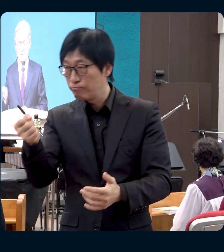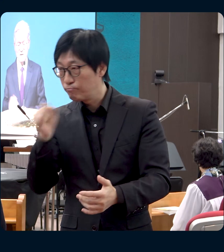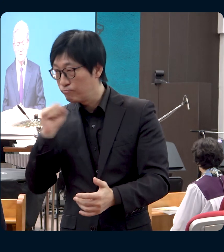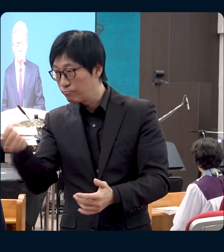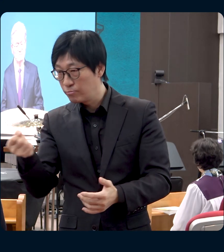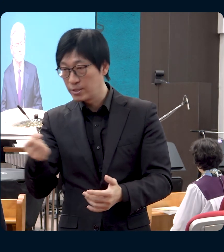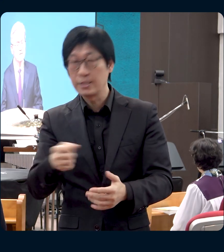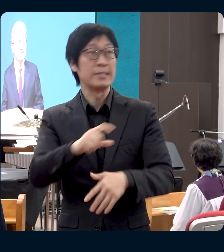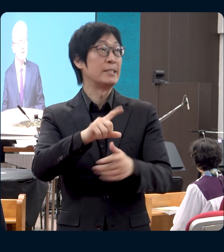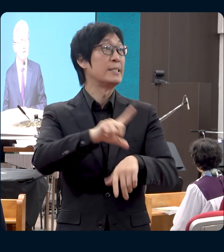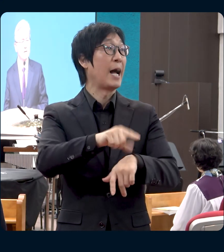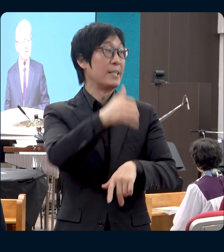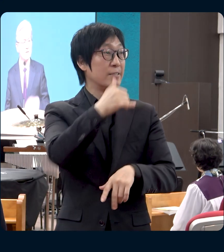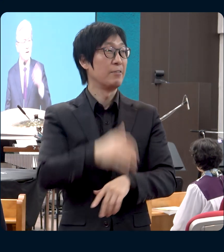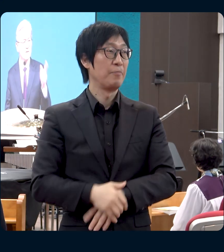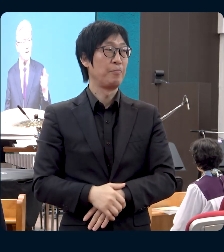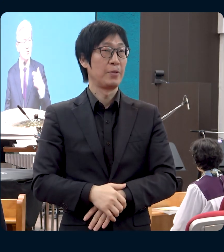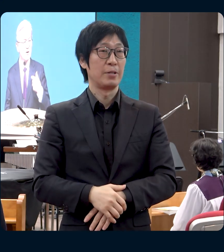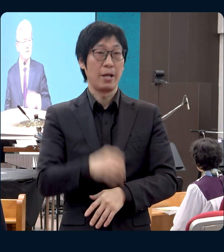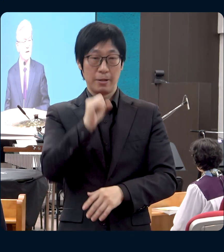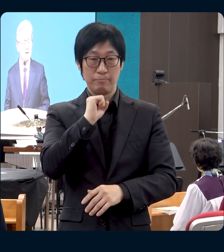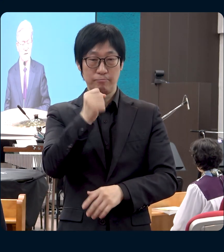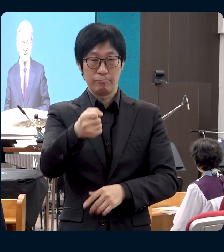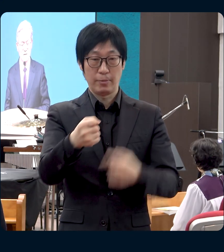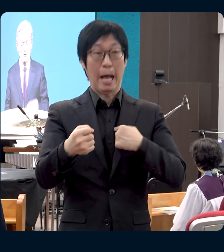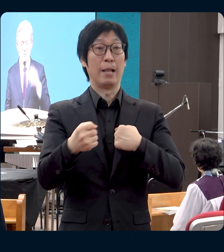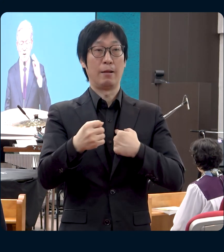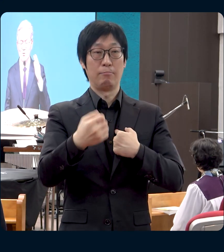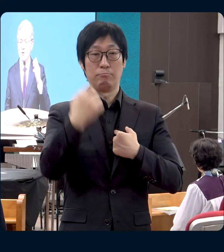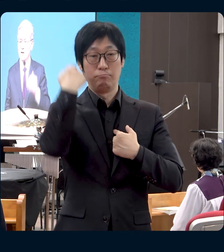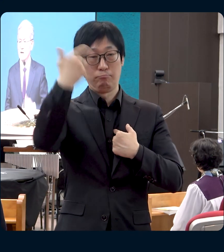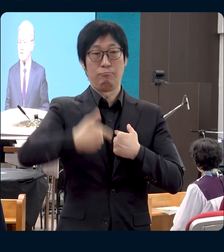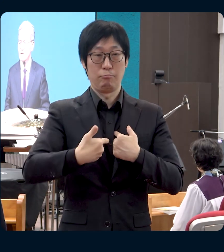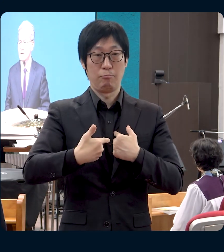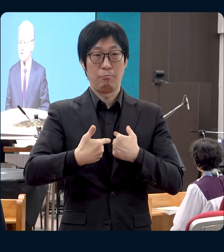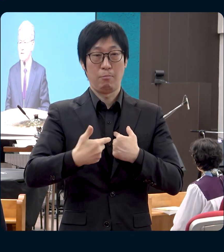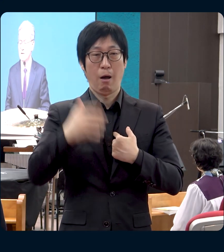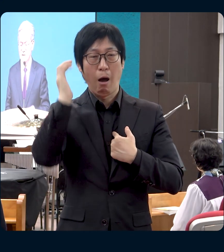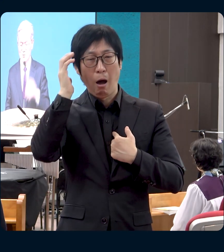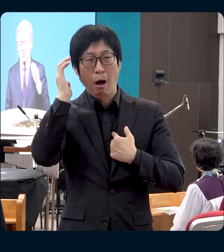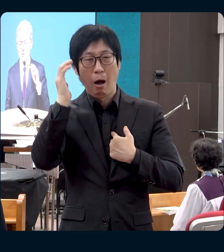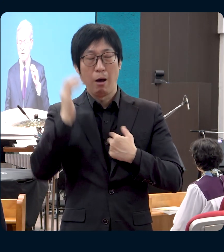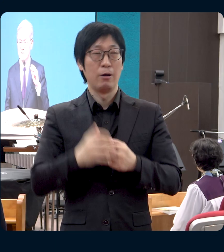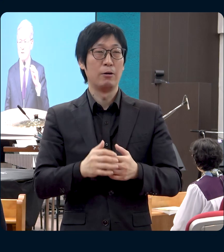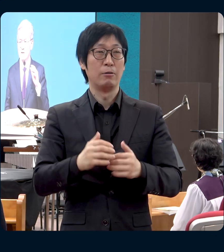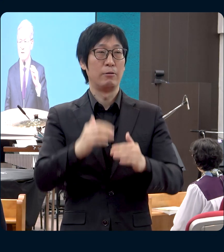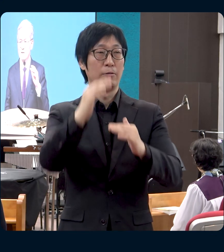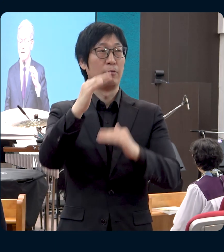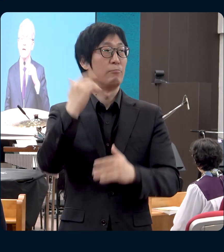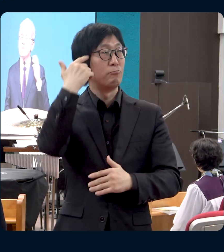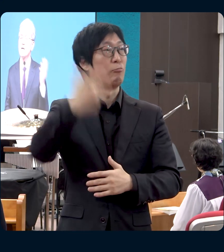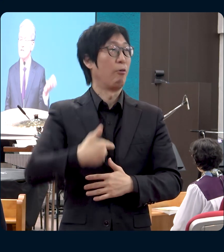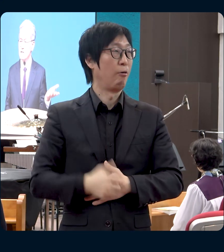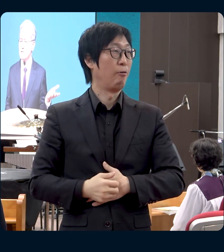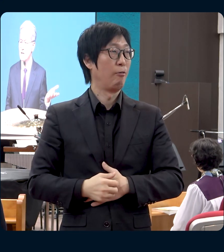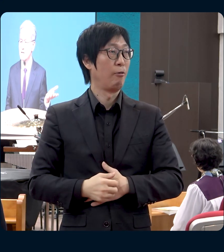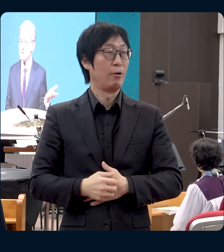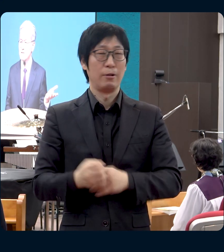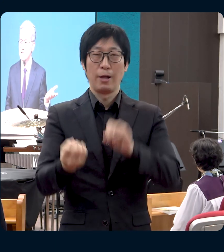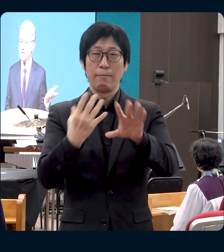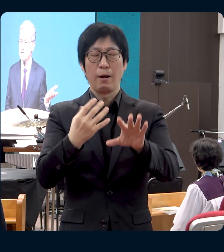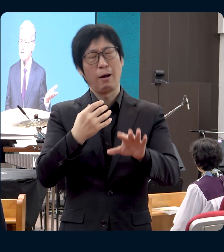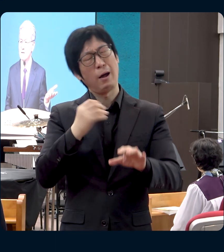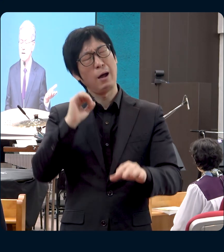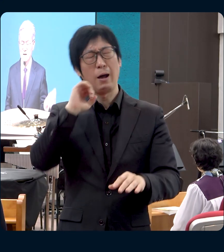그런 건데, 그때 사회자가 저한테 정말 곤란한, 그리고 대답하기 싫은,